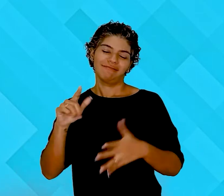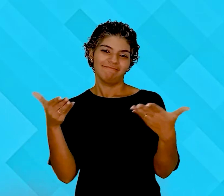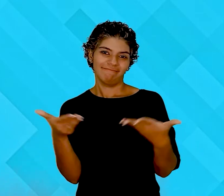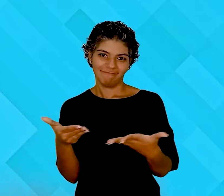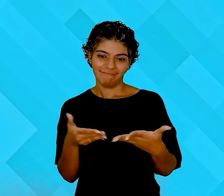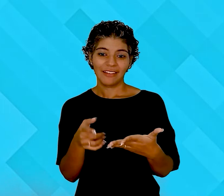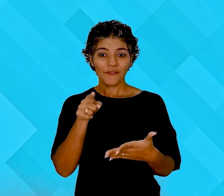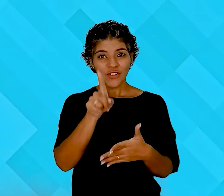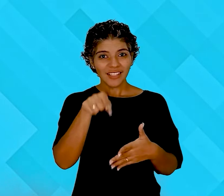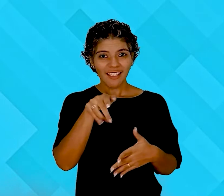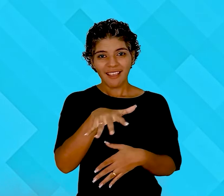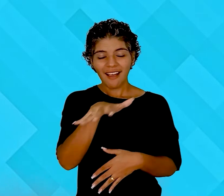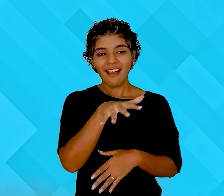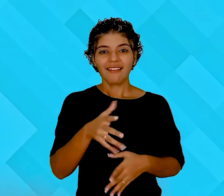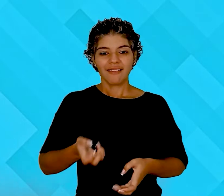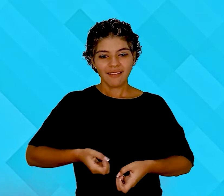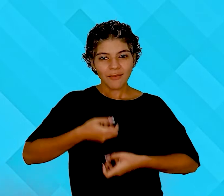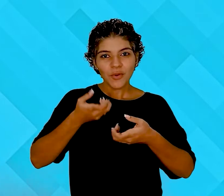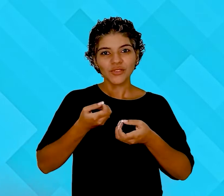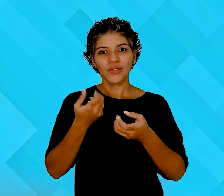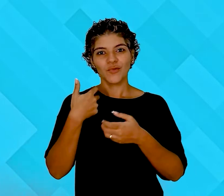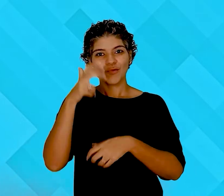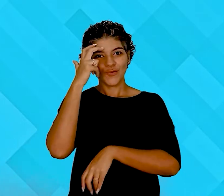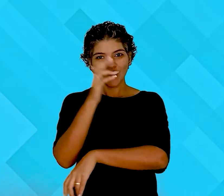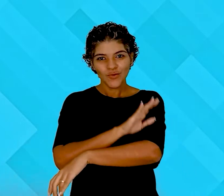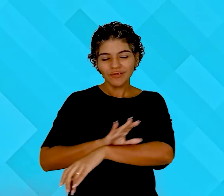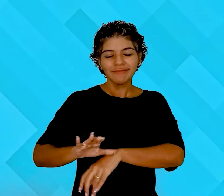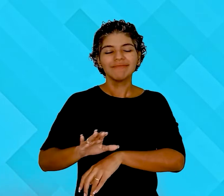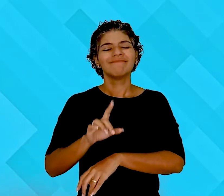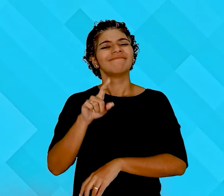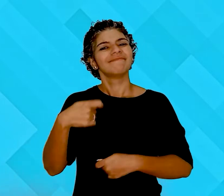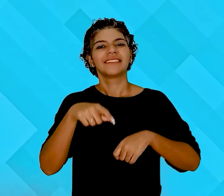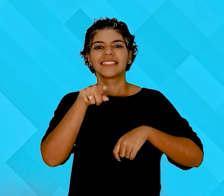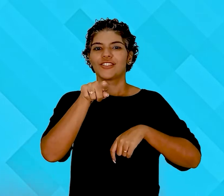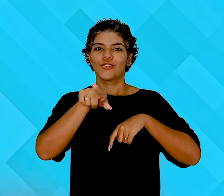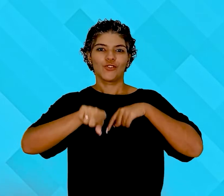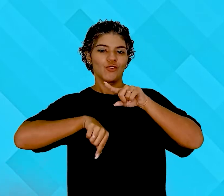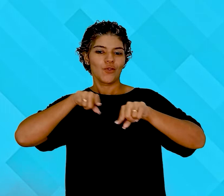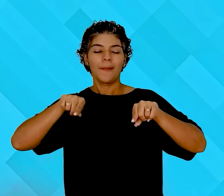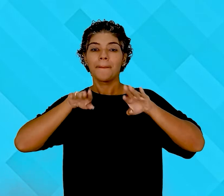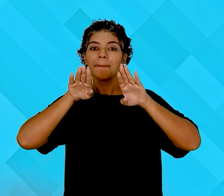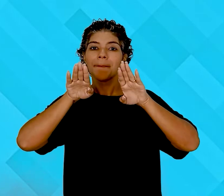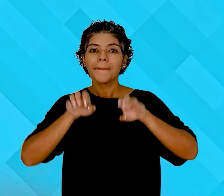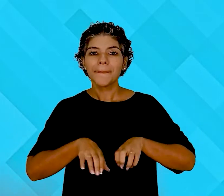precisar de especialistas, né? Porque tem várias dicas, várias atuações importantes da gente fazer